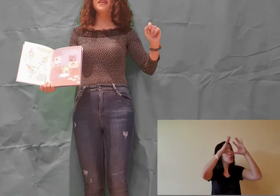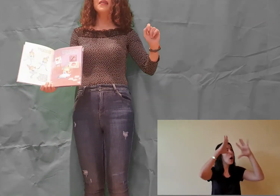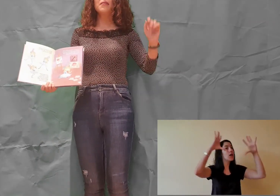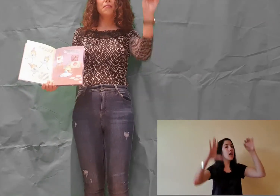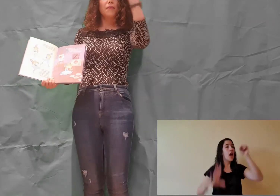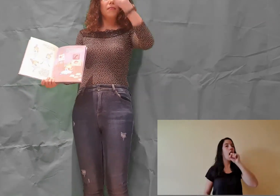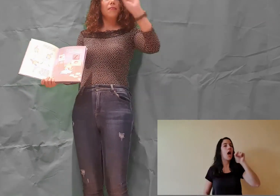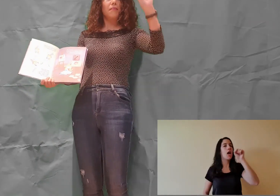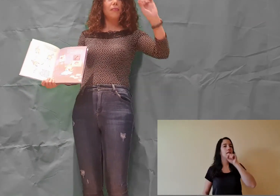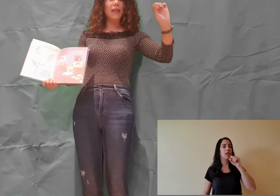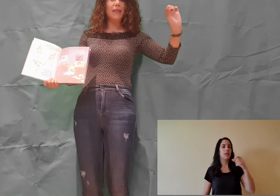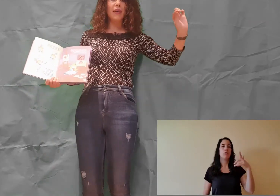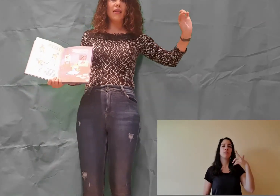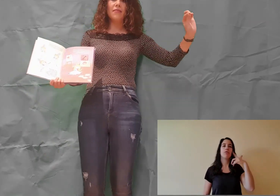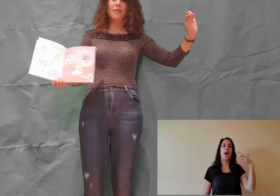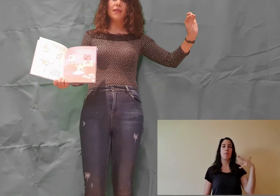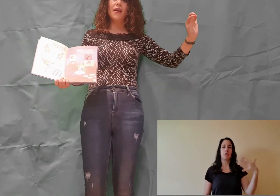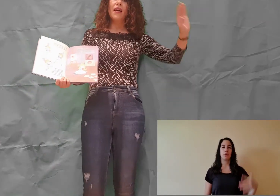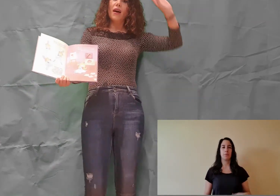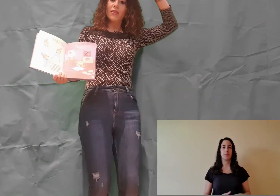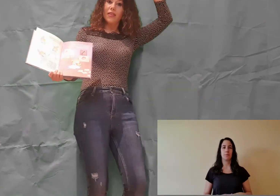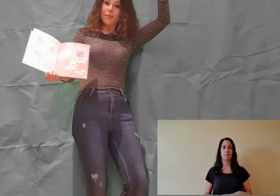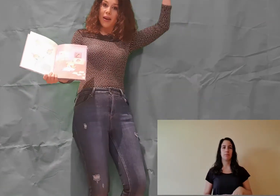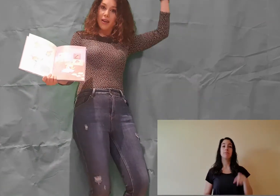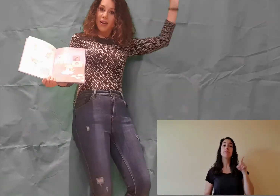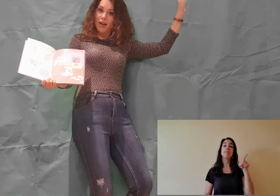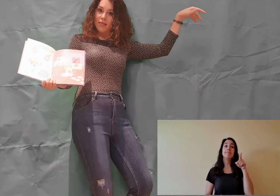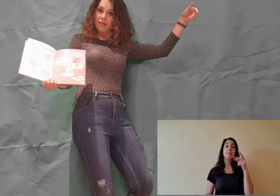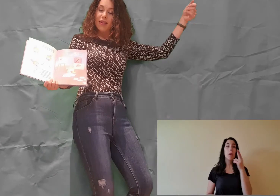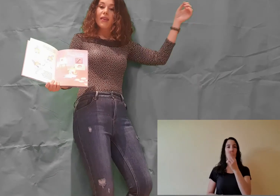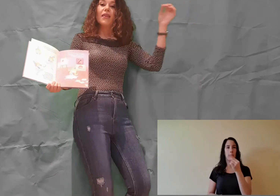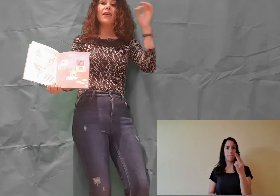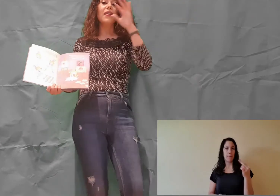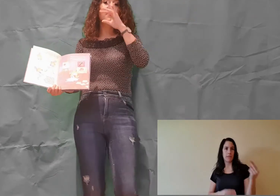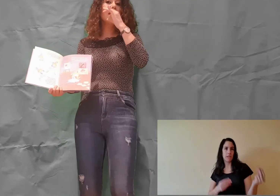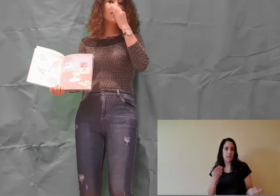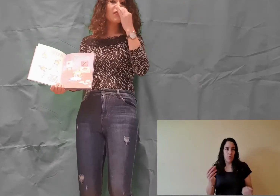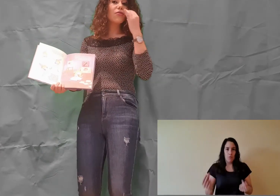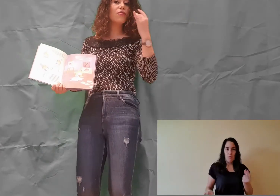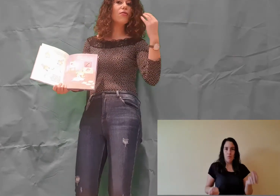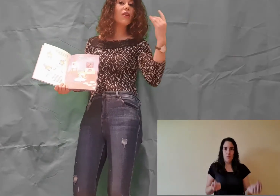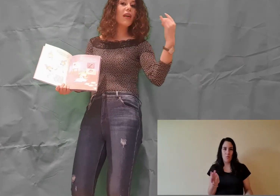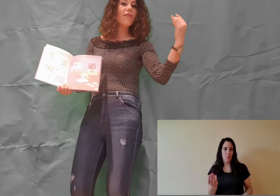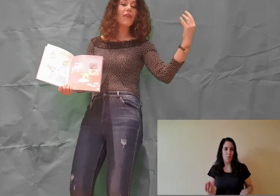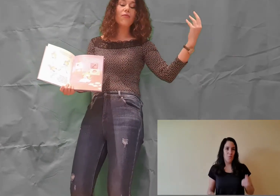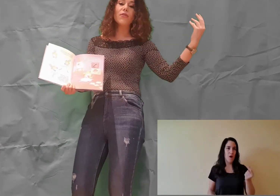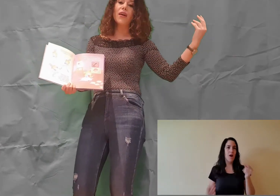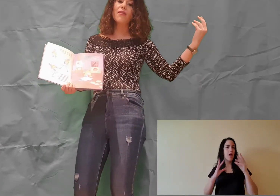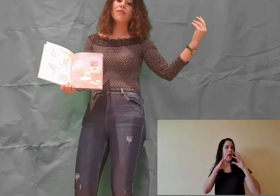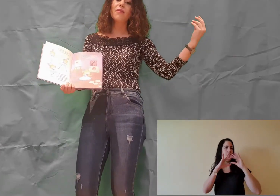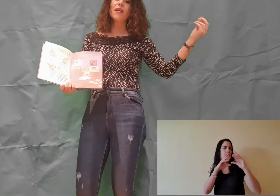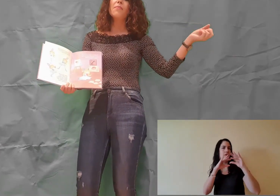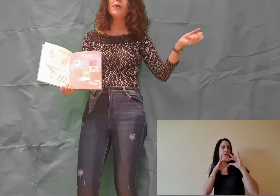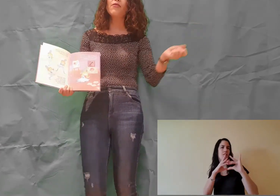H pinta, H baila y H toca la